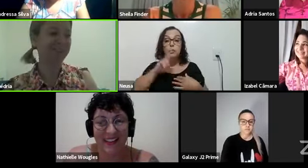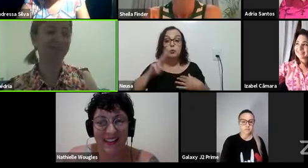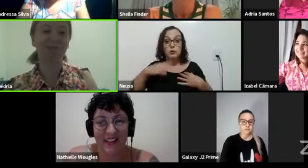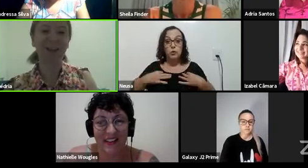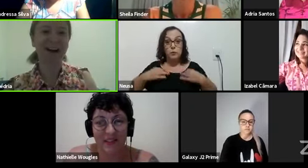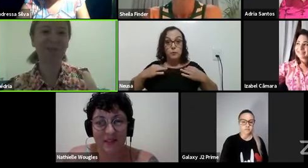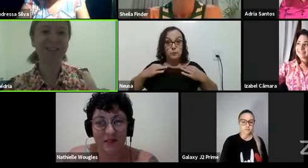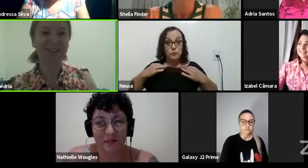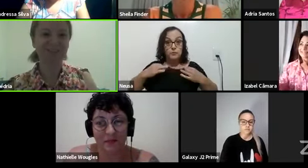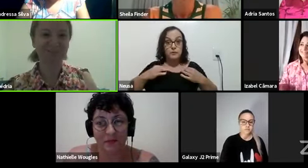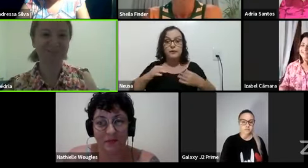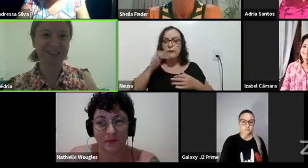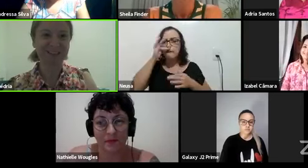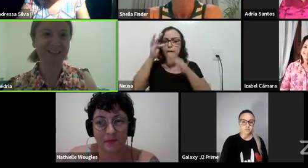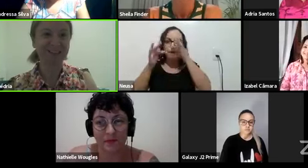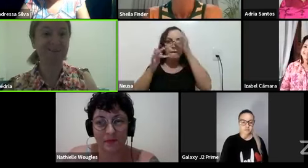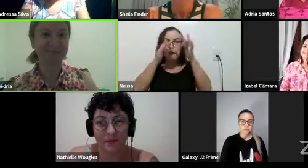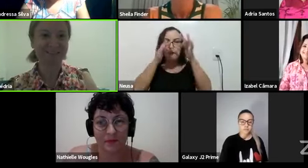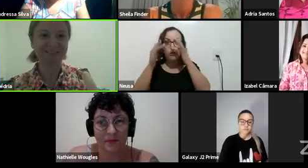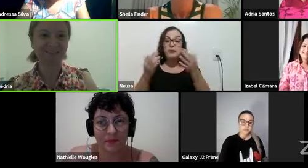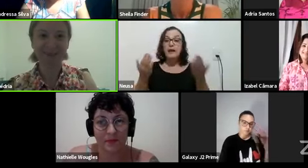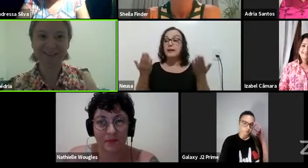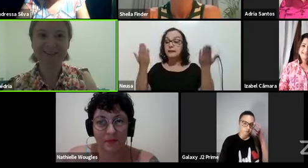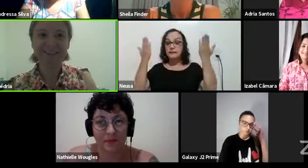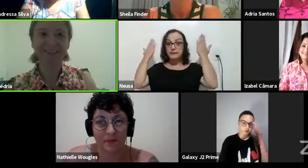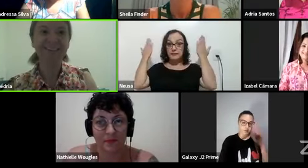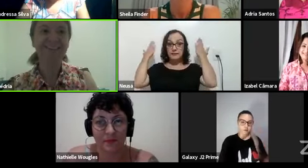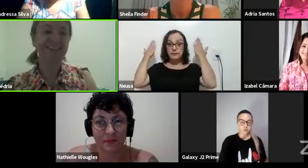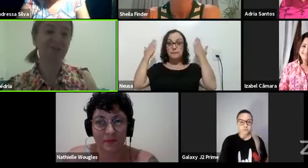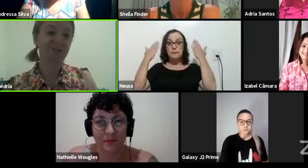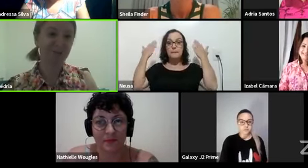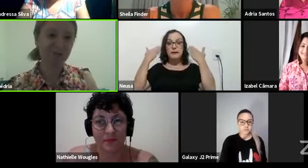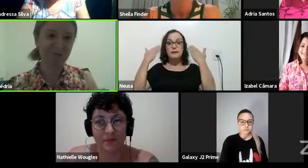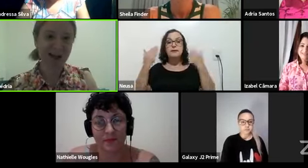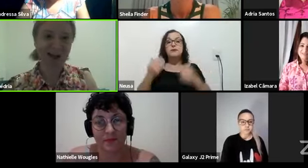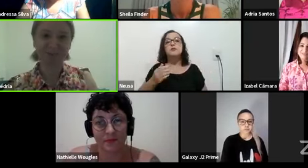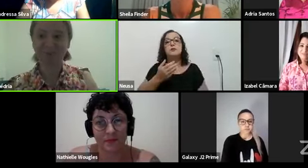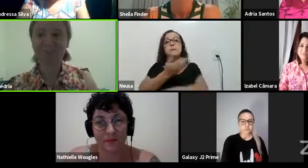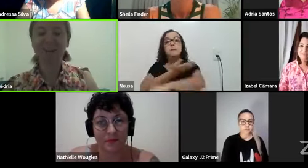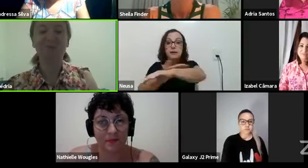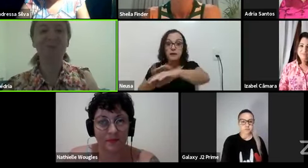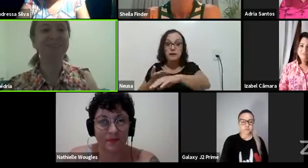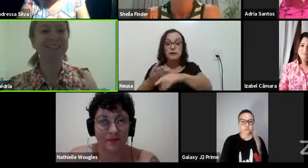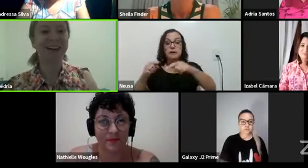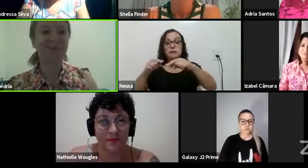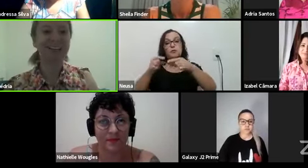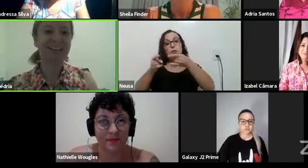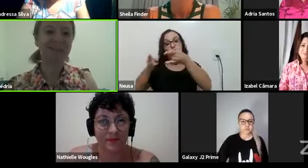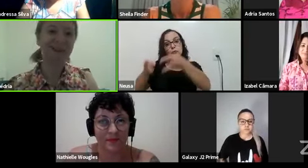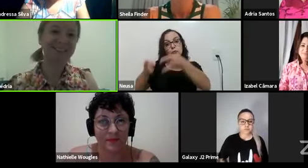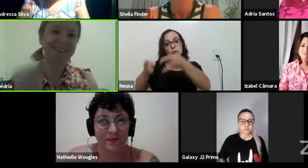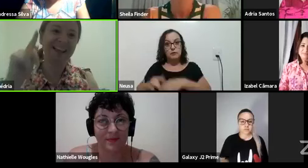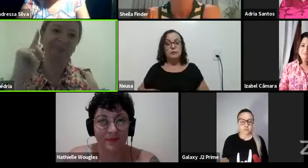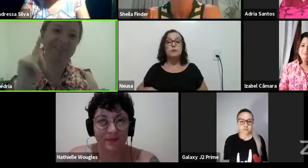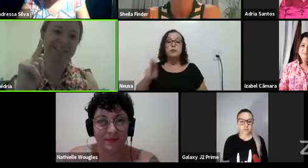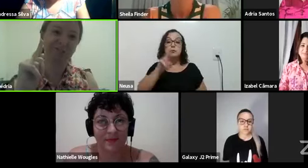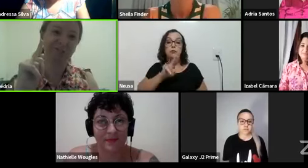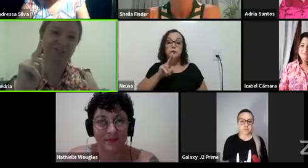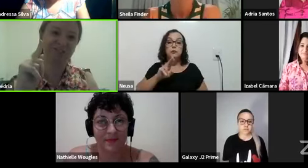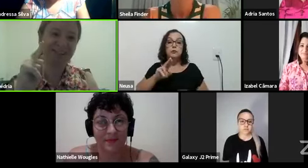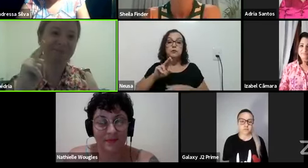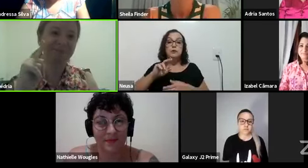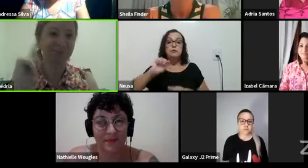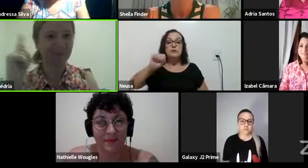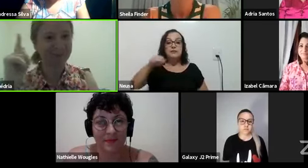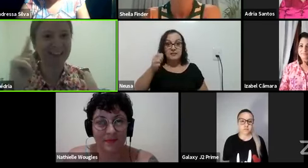uma blusa floral, atrás de mim é uma parede branca, eu estou num quarto. O meu sinal em Libras é o